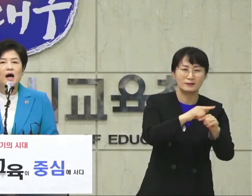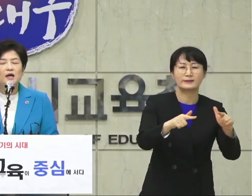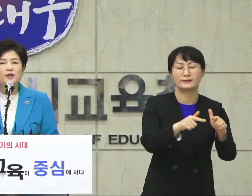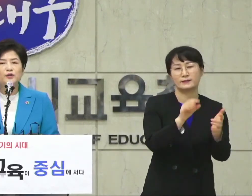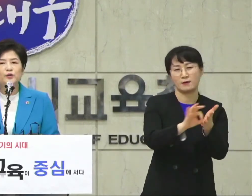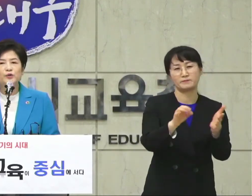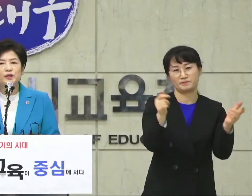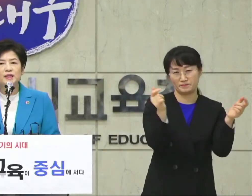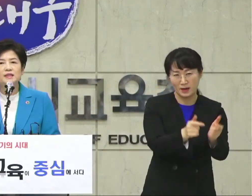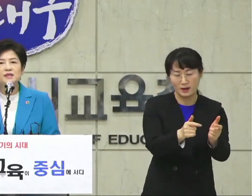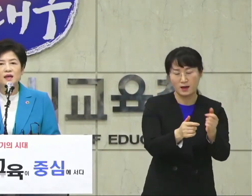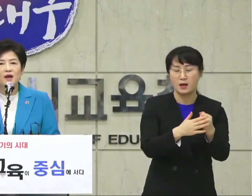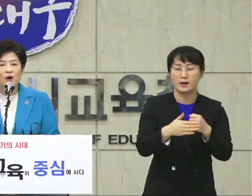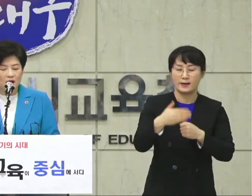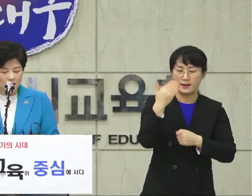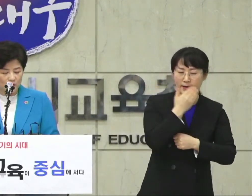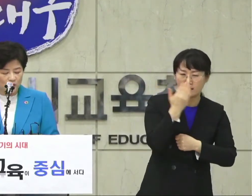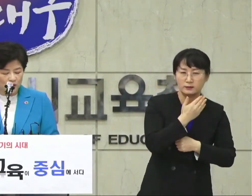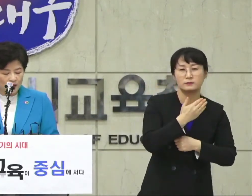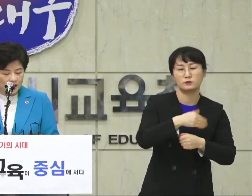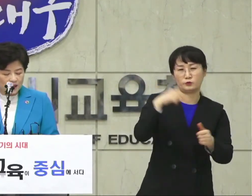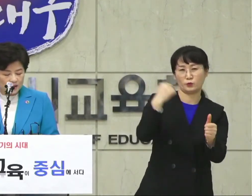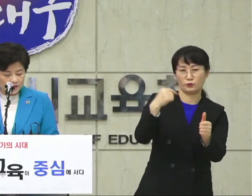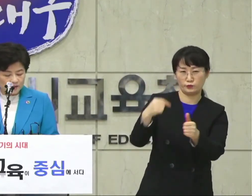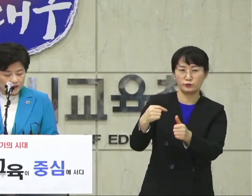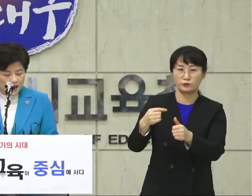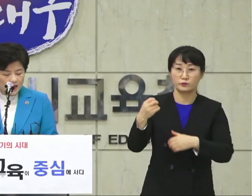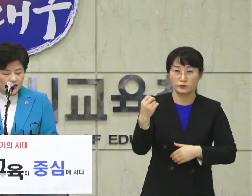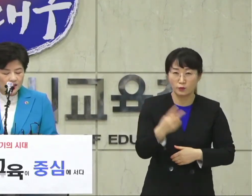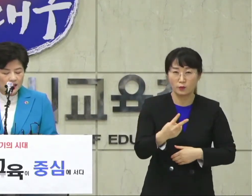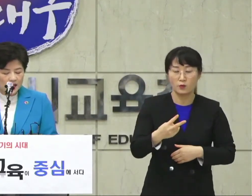등 환경교육을 체계화하고